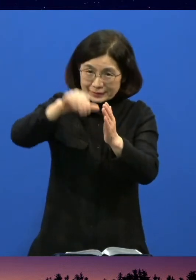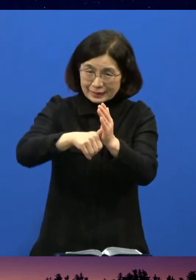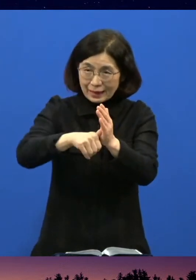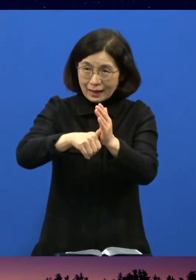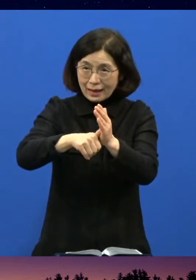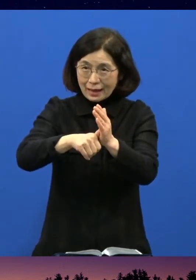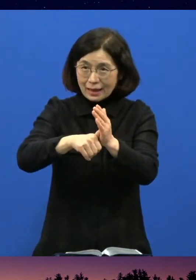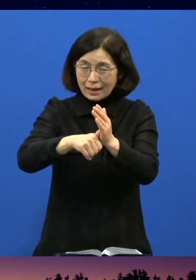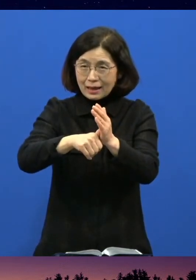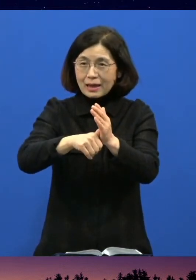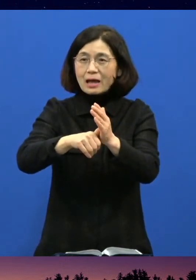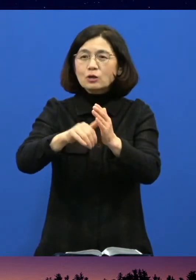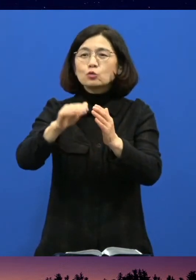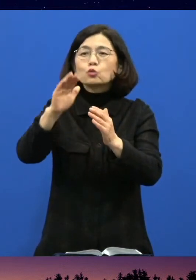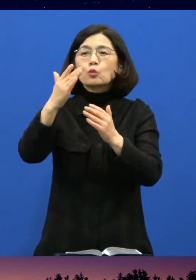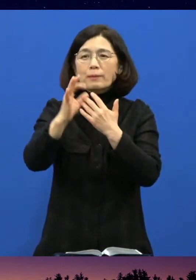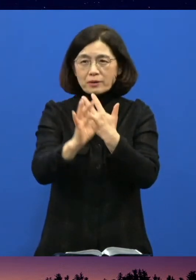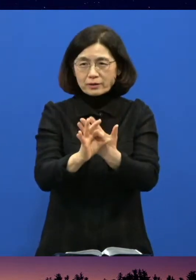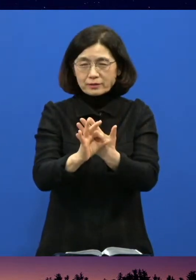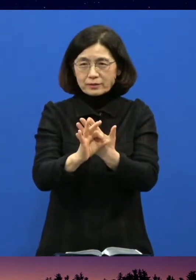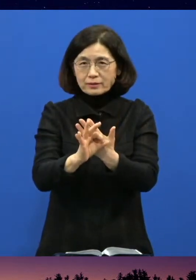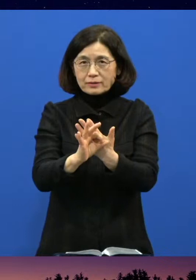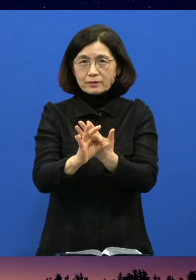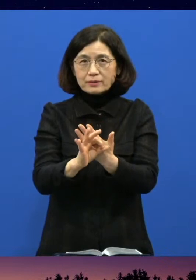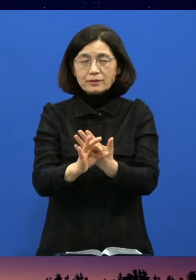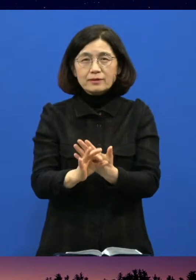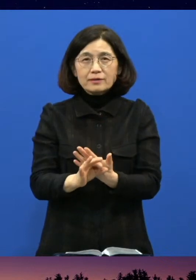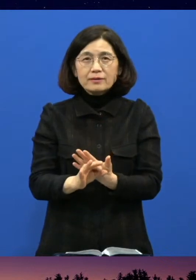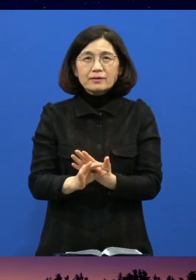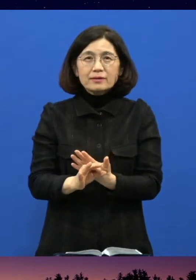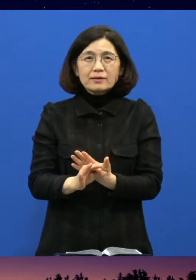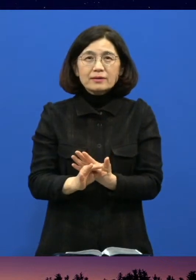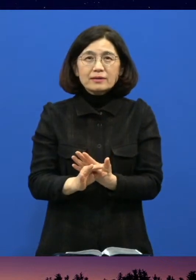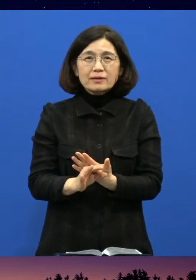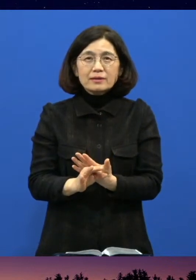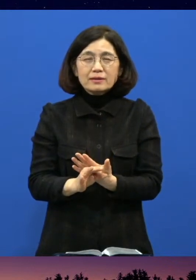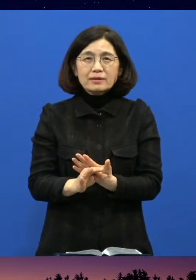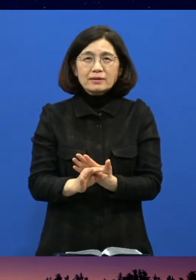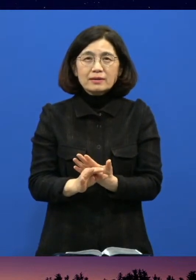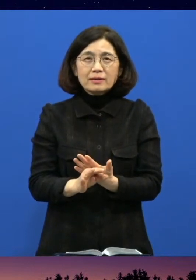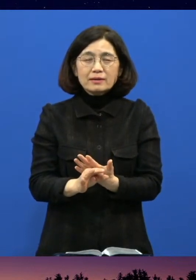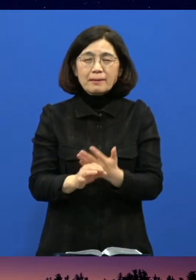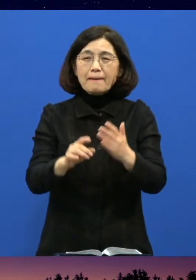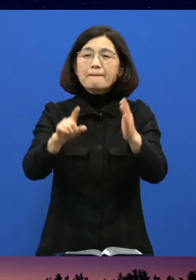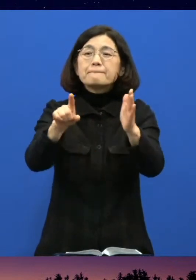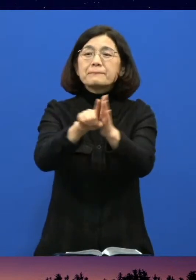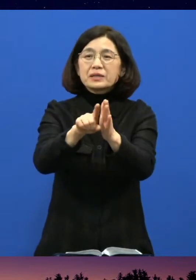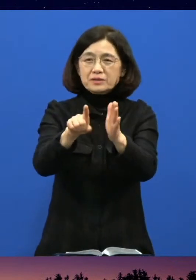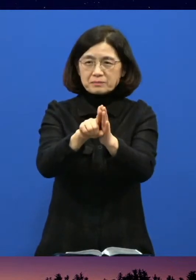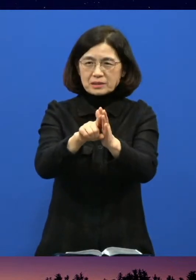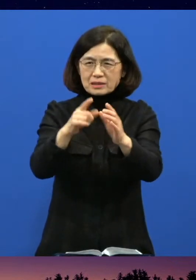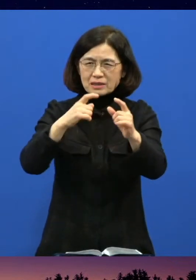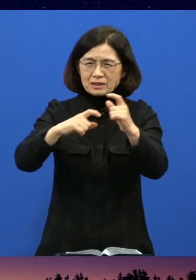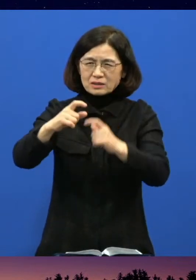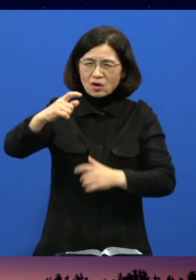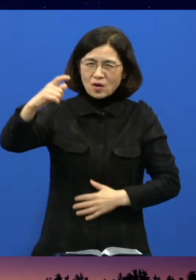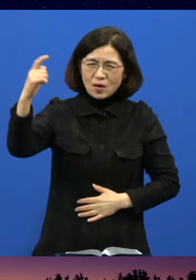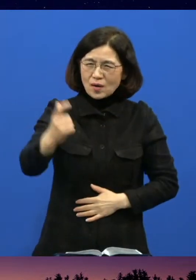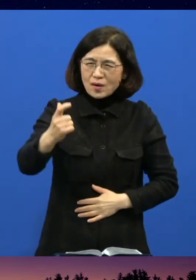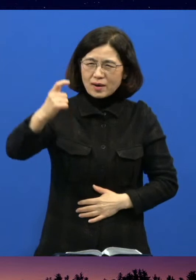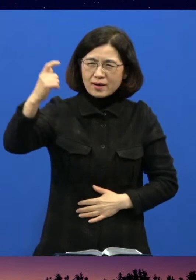그 믿음이, 그 세월을 통하여 만들어낸 그 믿음이야말로 얼마나 단단한 믿음이